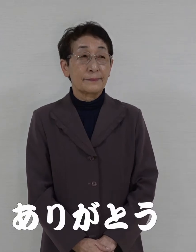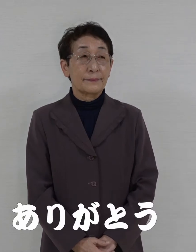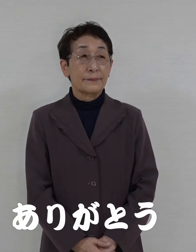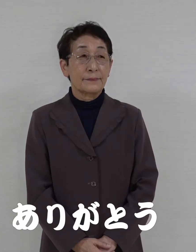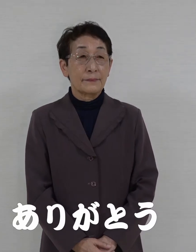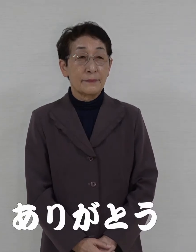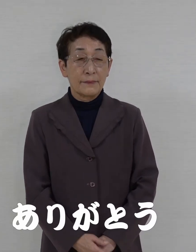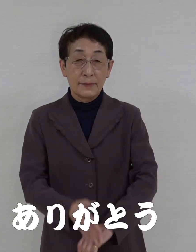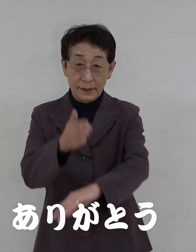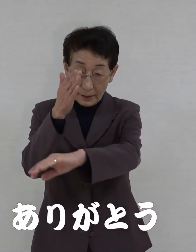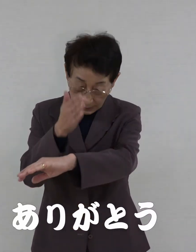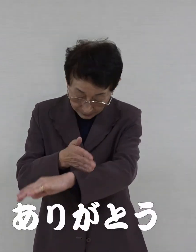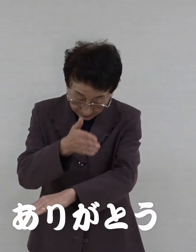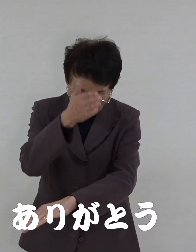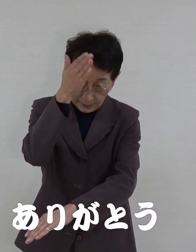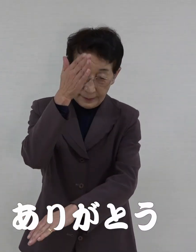ありがとう。